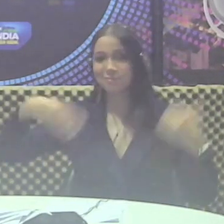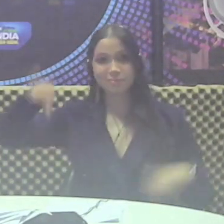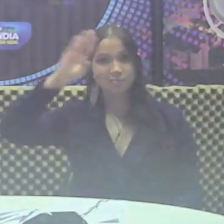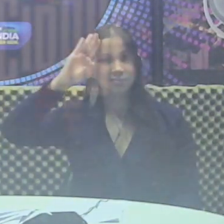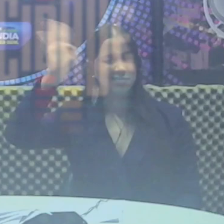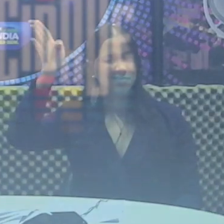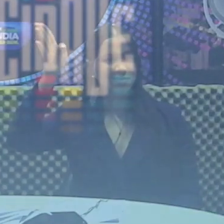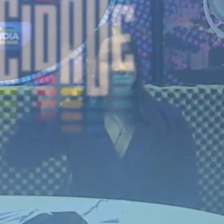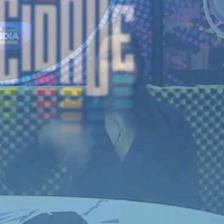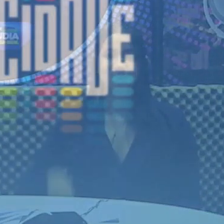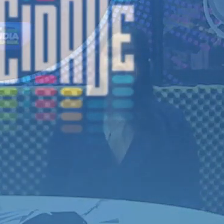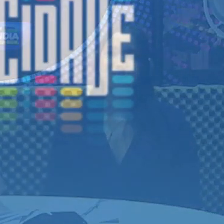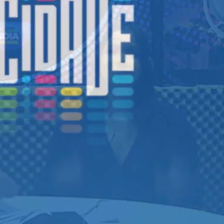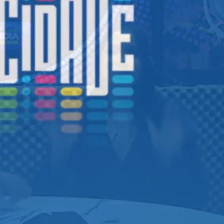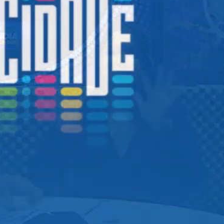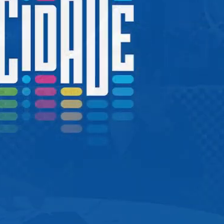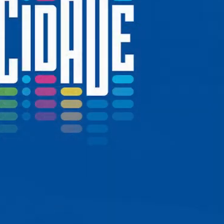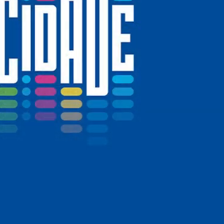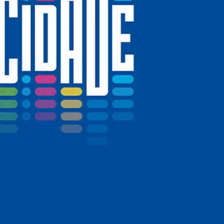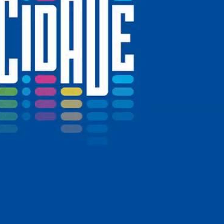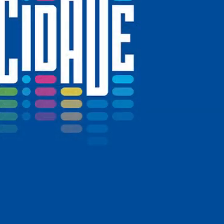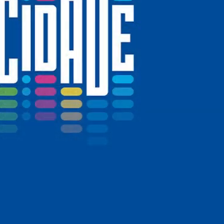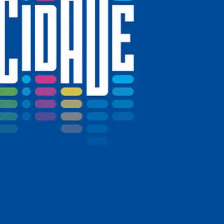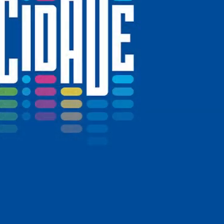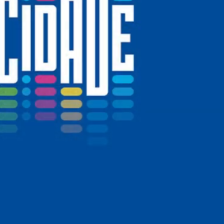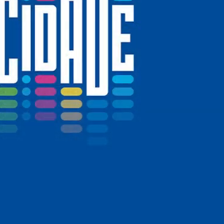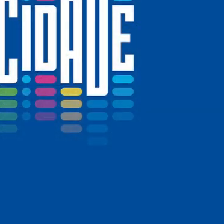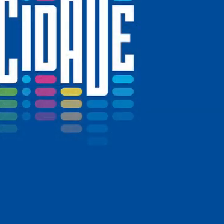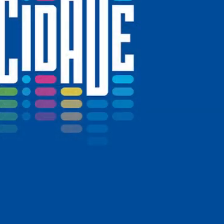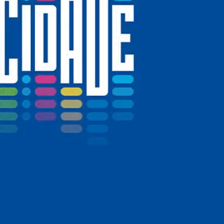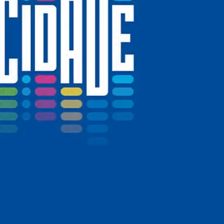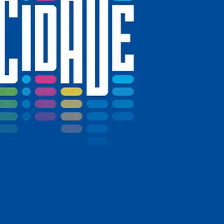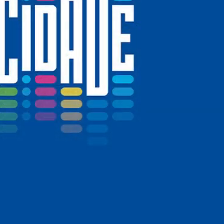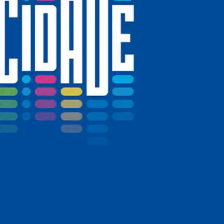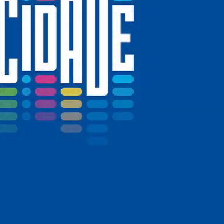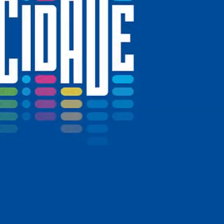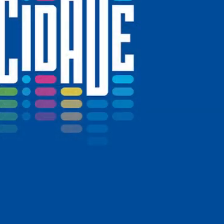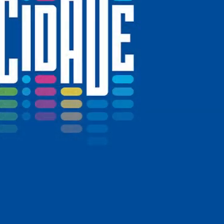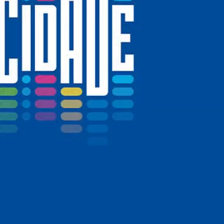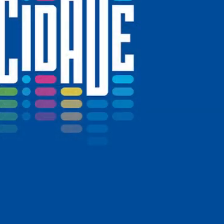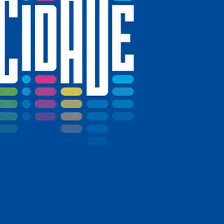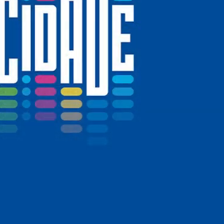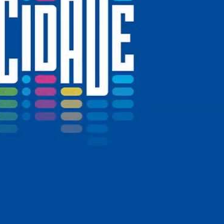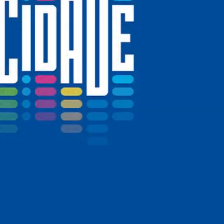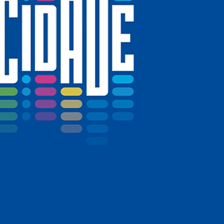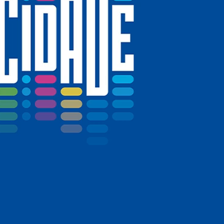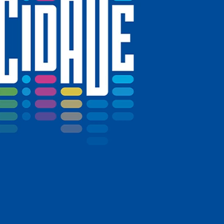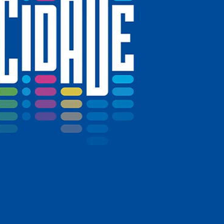bem. Fica por aqui mais uma edição do programa da Rádio Nossa Cidade.